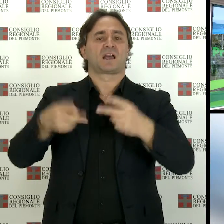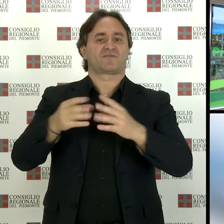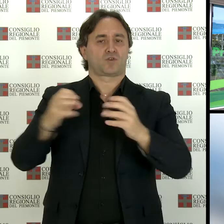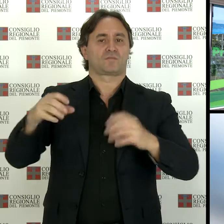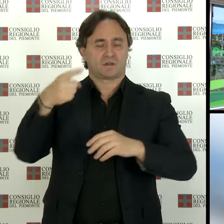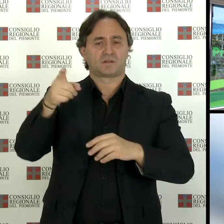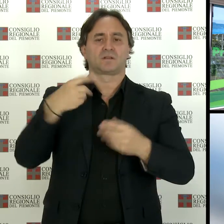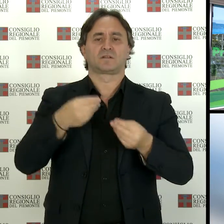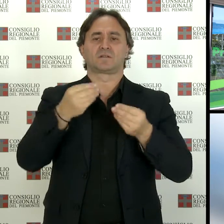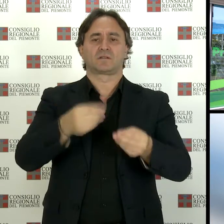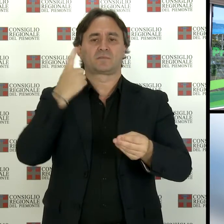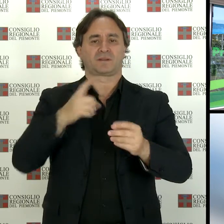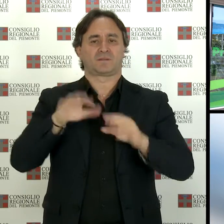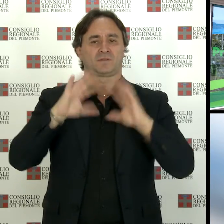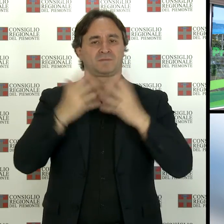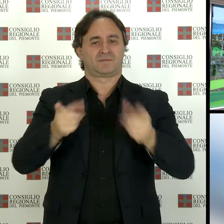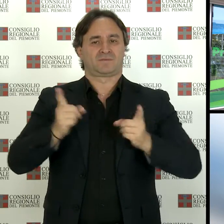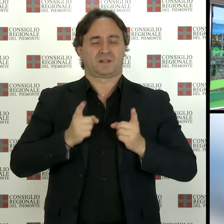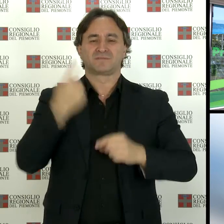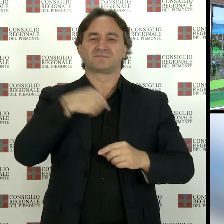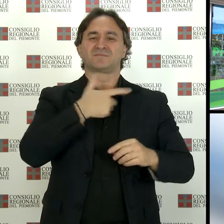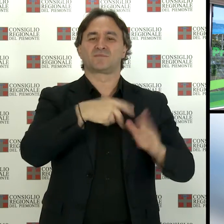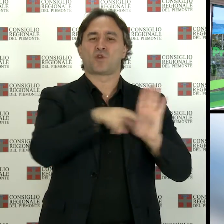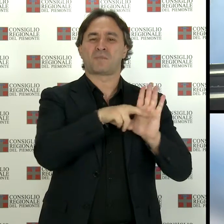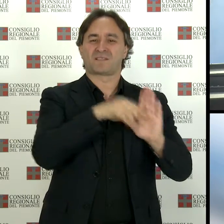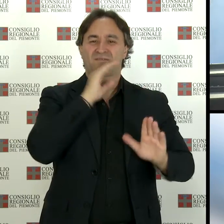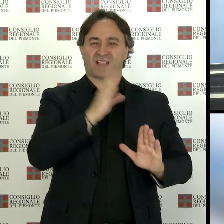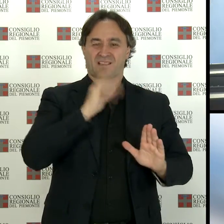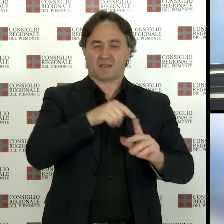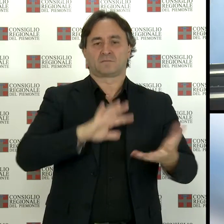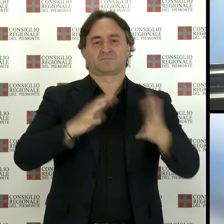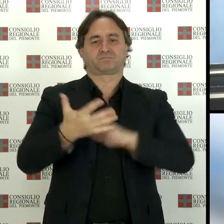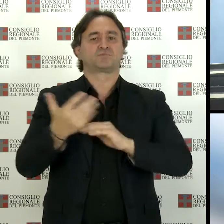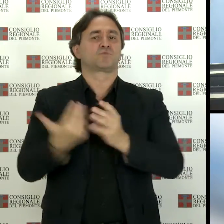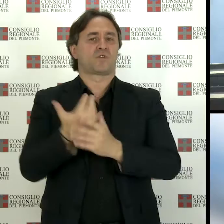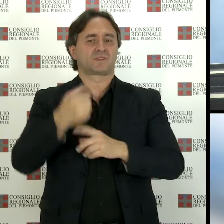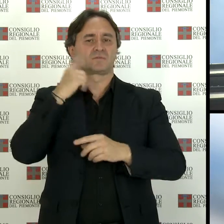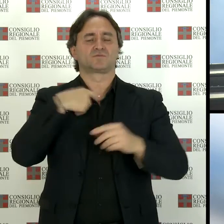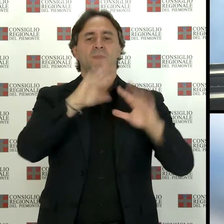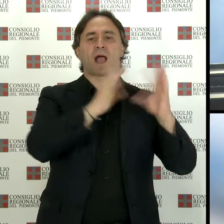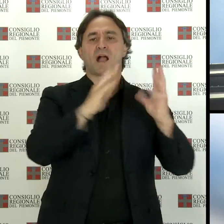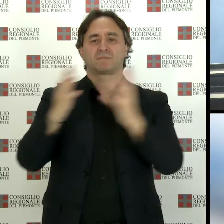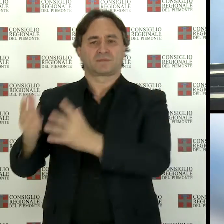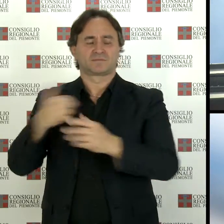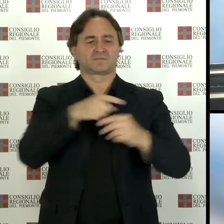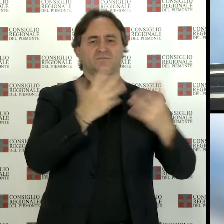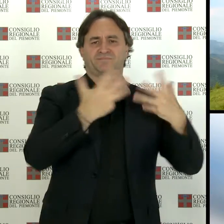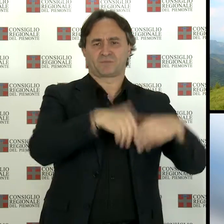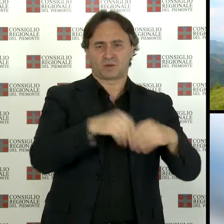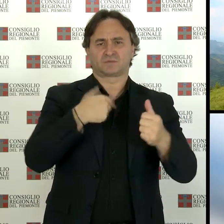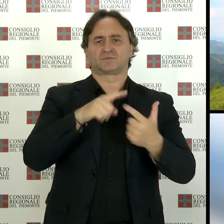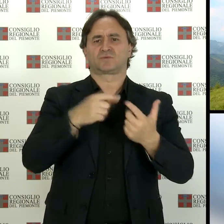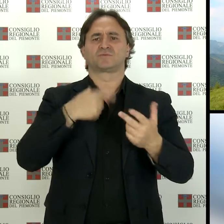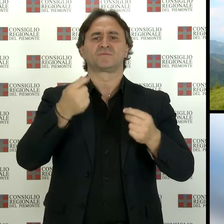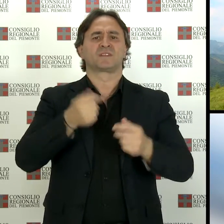sostituendo integralmente la vecchia normativa e intervenendo su tutti gli ambiti: funzioni, organizzazione, dotazione organica, finanziamento